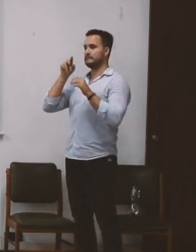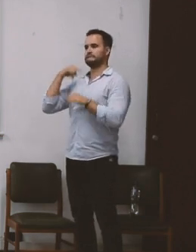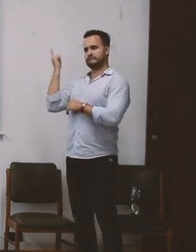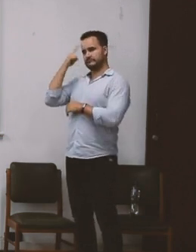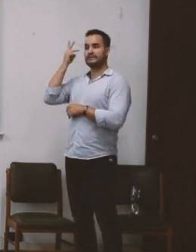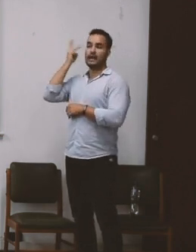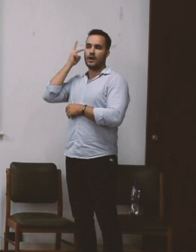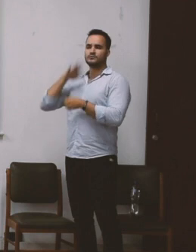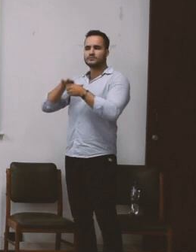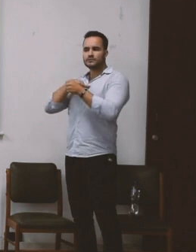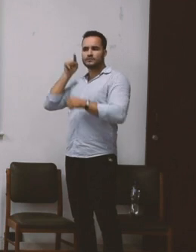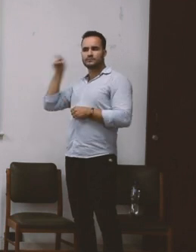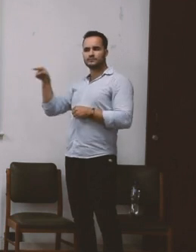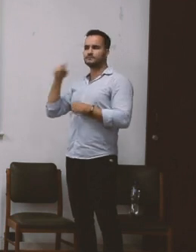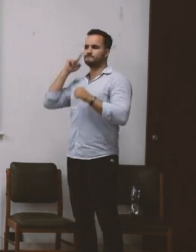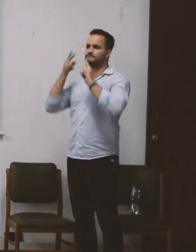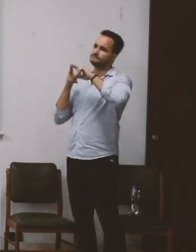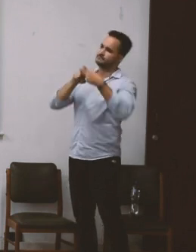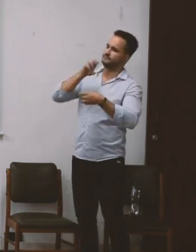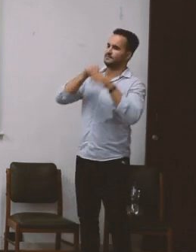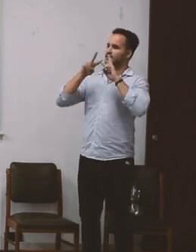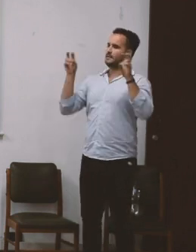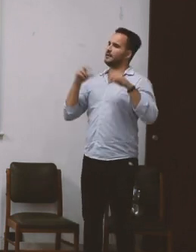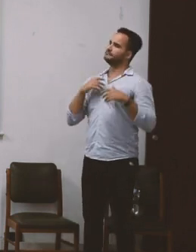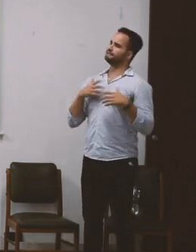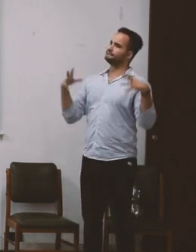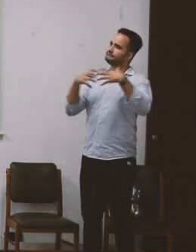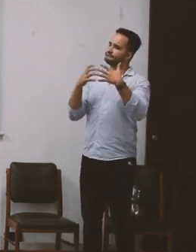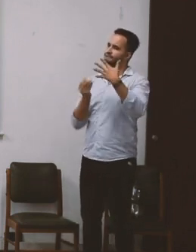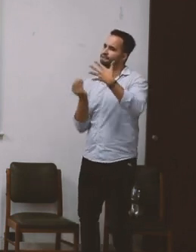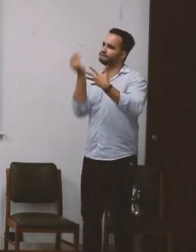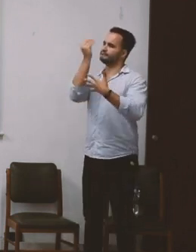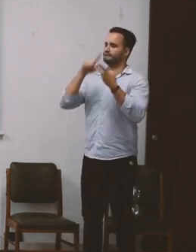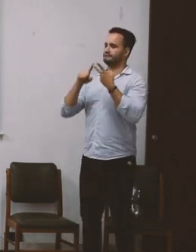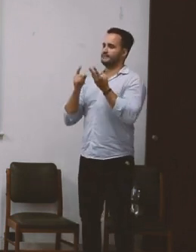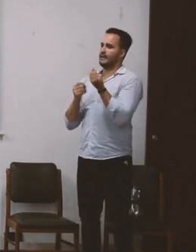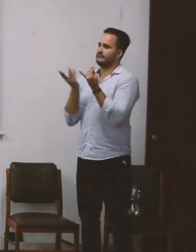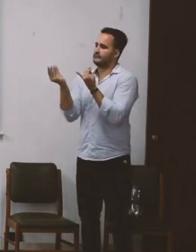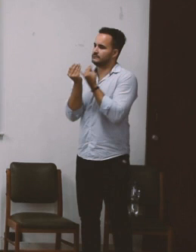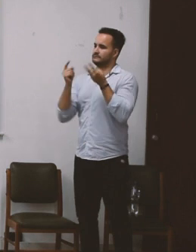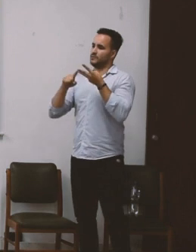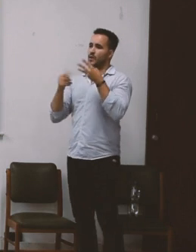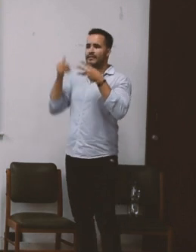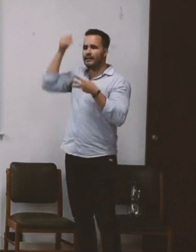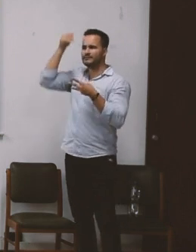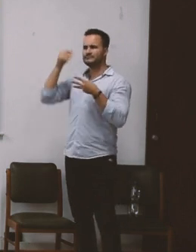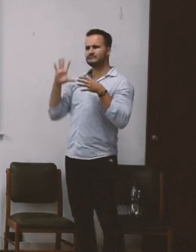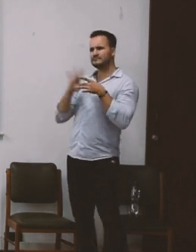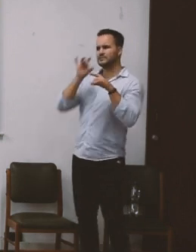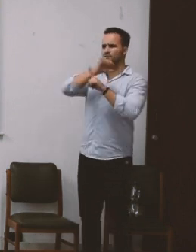del síndrome de Down se relaciona con la clase social, el origen étnico, el género y la edad, generando